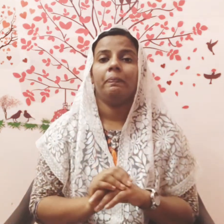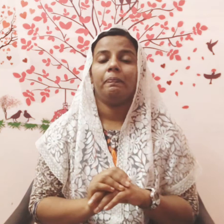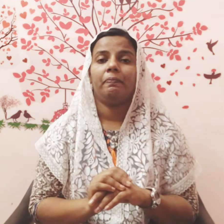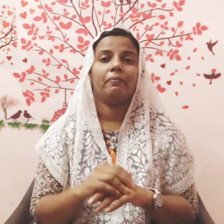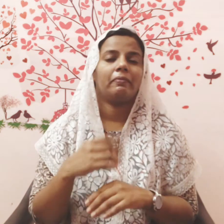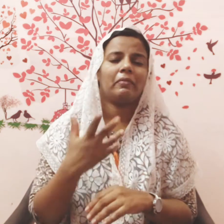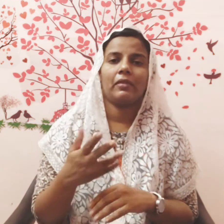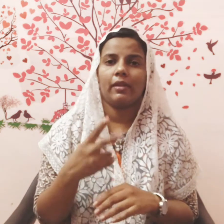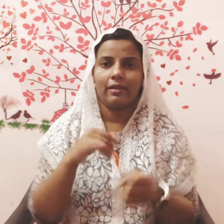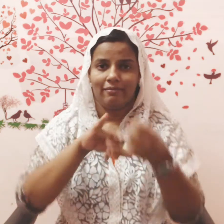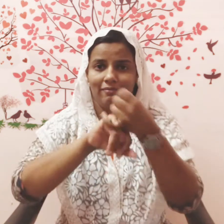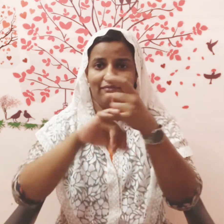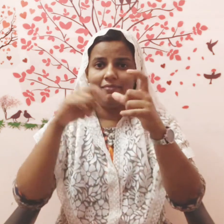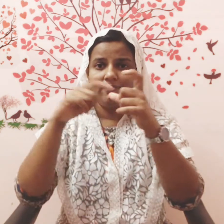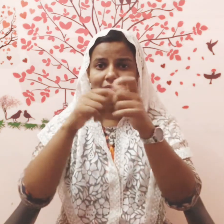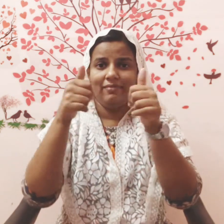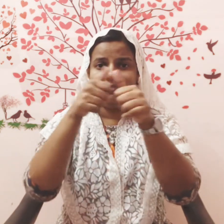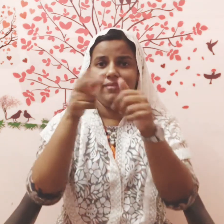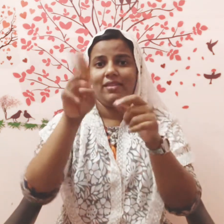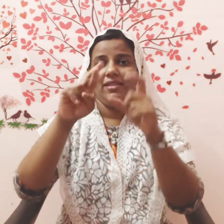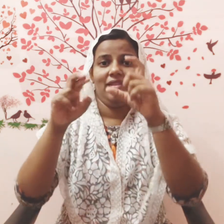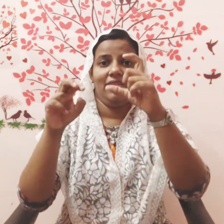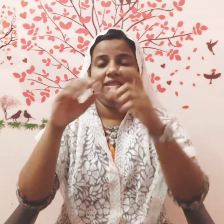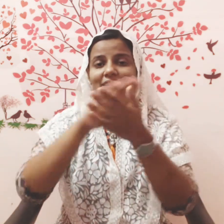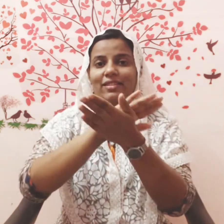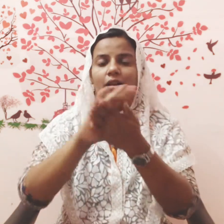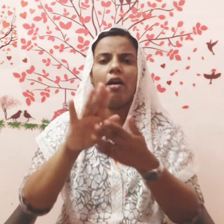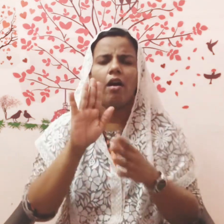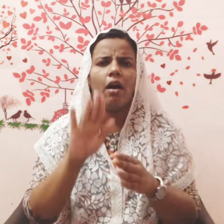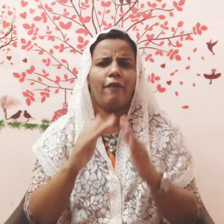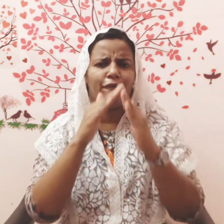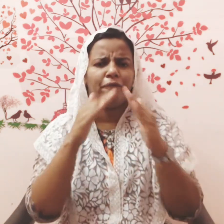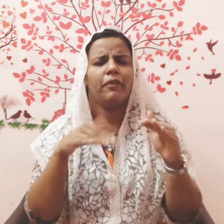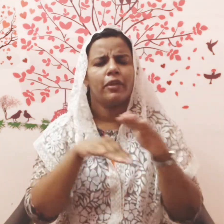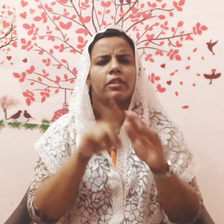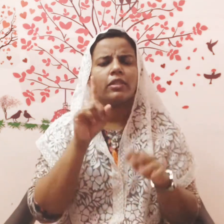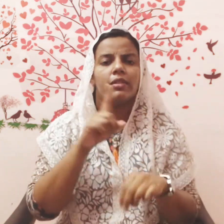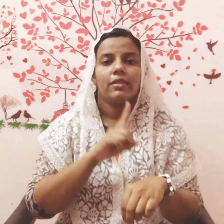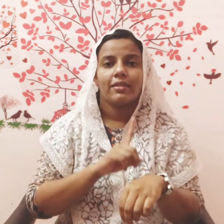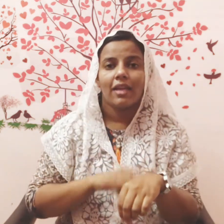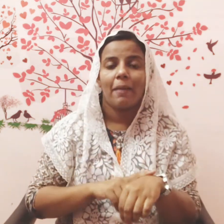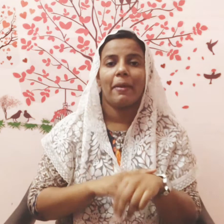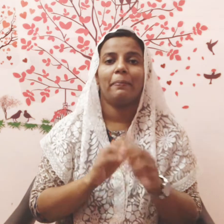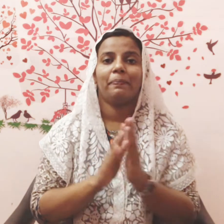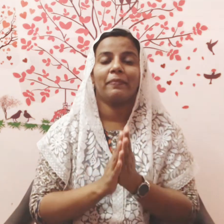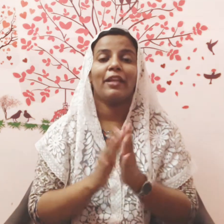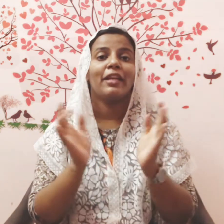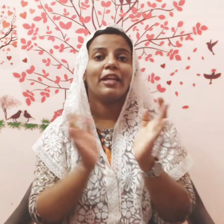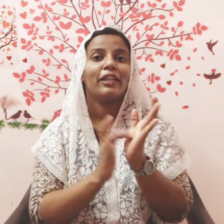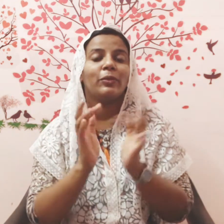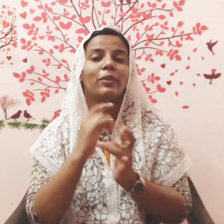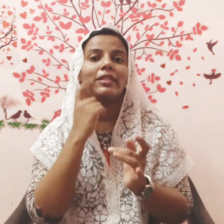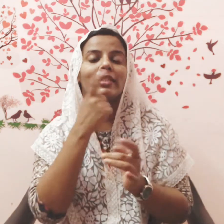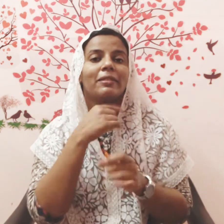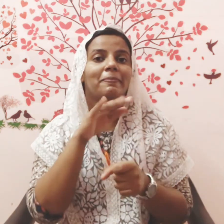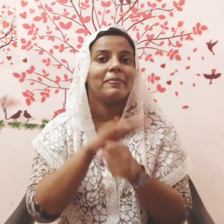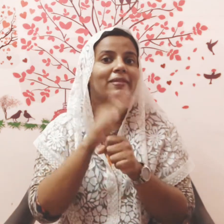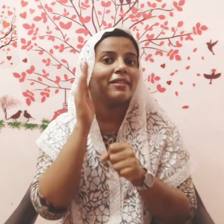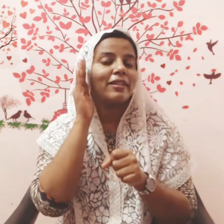പല രീതിയിൽ അതിനെക്കുറിച്ചൊക്കെ സെർച്ച് ചെയ്ത് വീട്ടിലിരിക്കുക. അങ്ങനെ ഇരിക്കുമ്പോഴാണ് അമൻ ഈ സ്ത്രീ യേശുവിൻ്റെ വർത്തമാനം